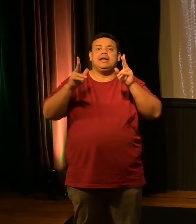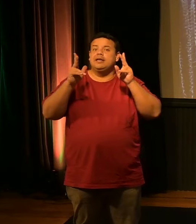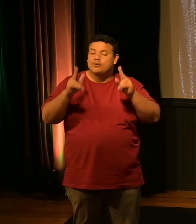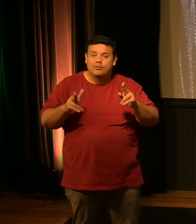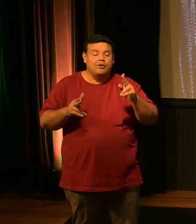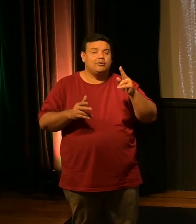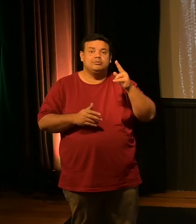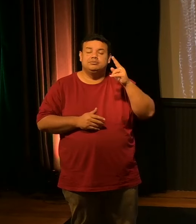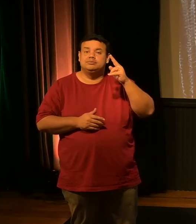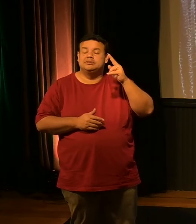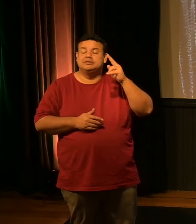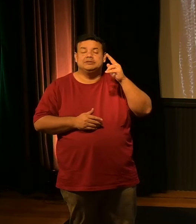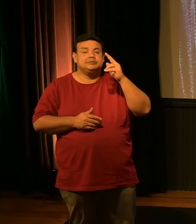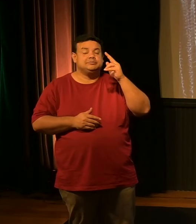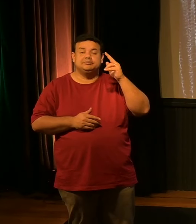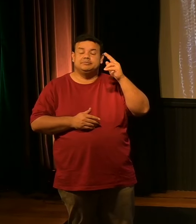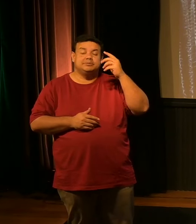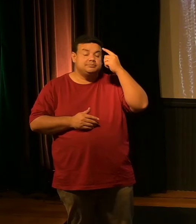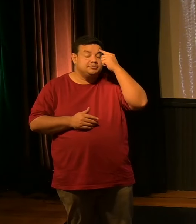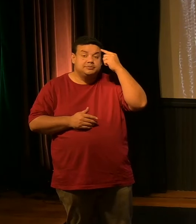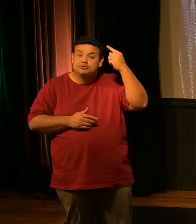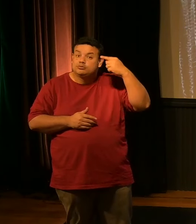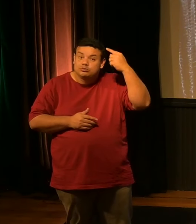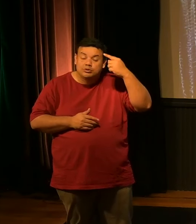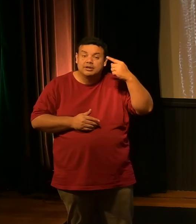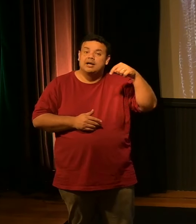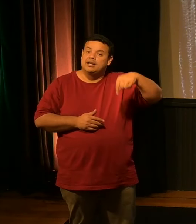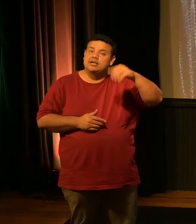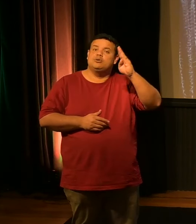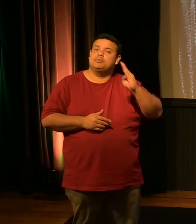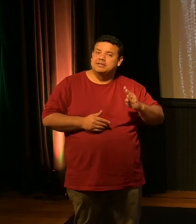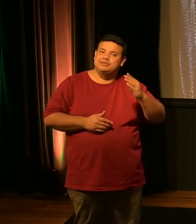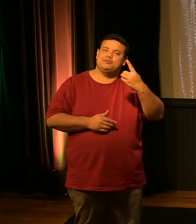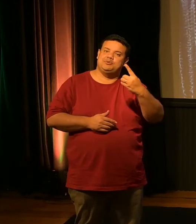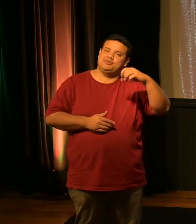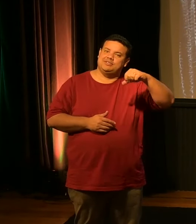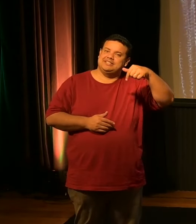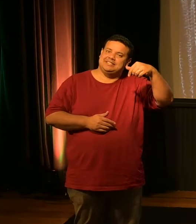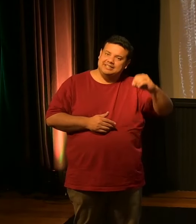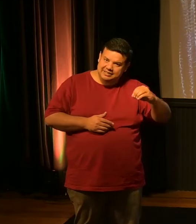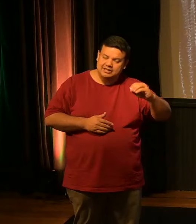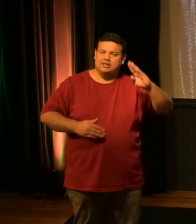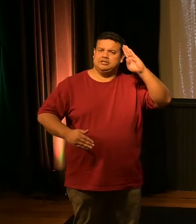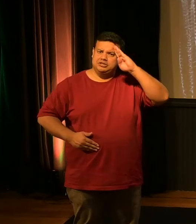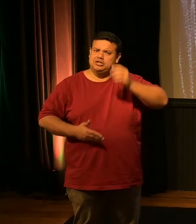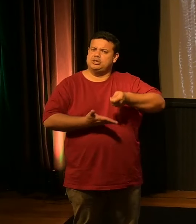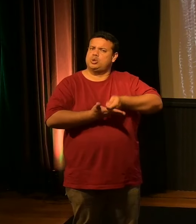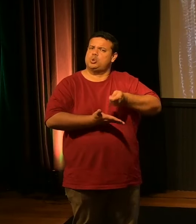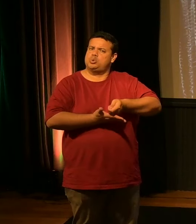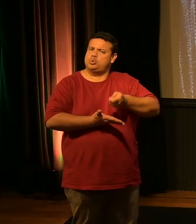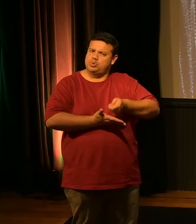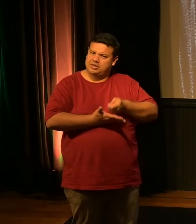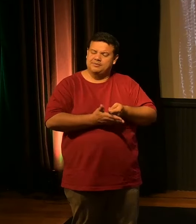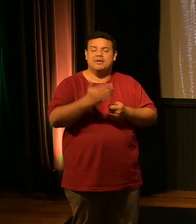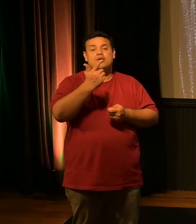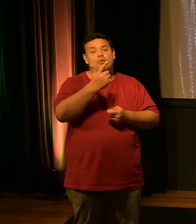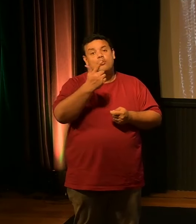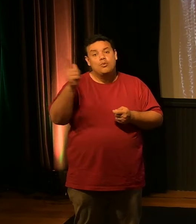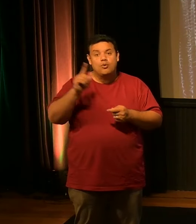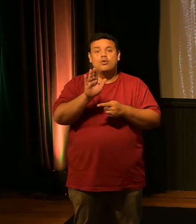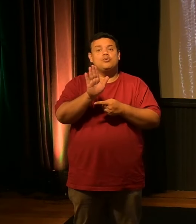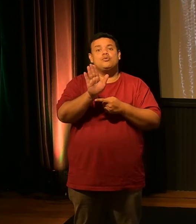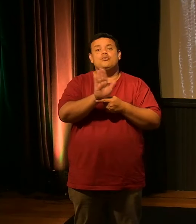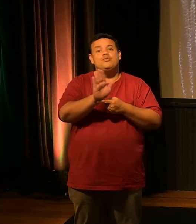década de 70, em plena ditadura militar, né? E o outro é um filme do Zosimo Bubu, que se chama Pequena África, já é dos